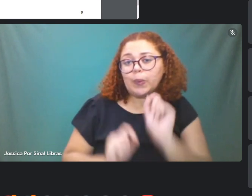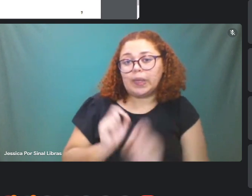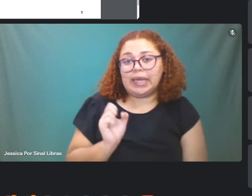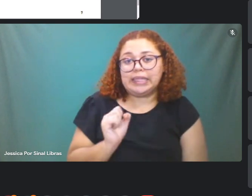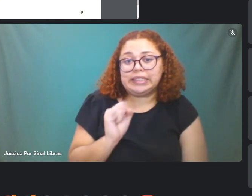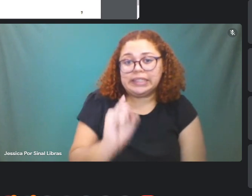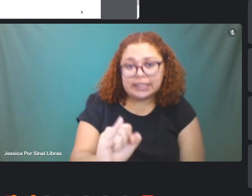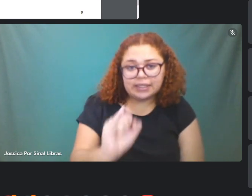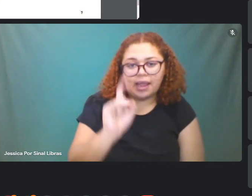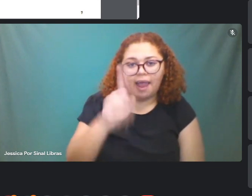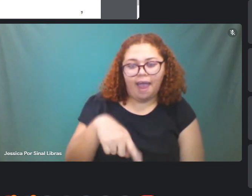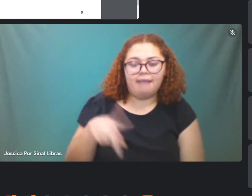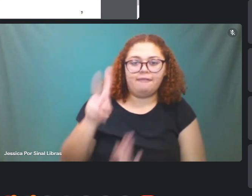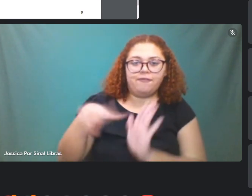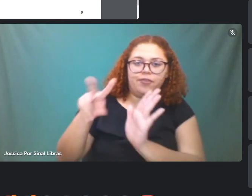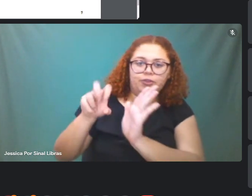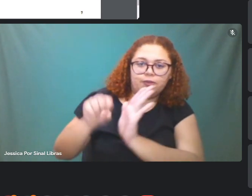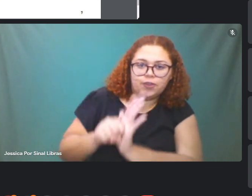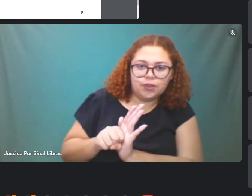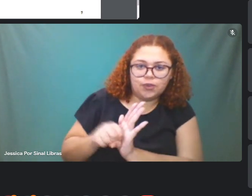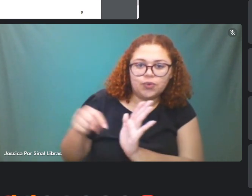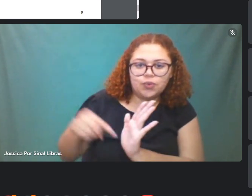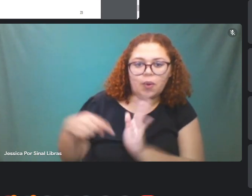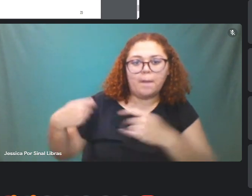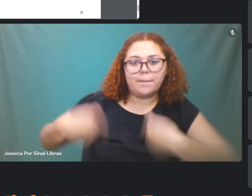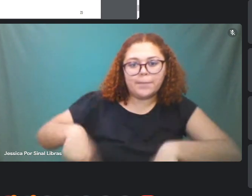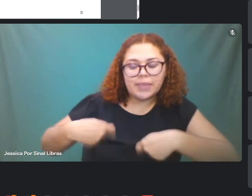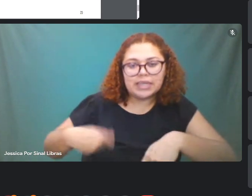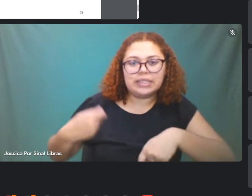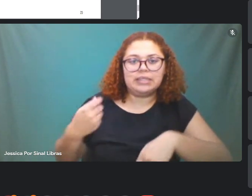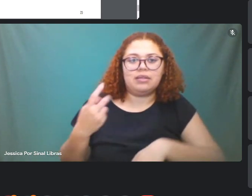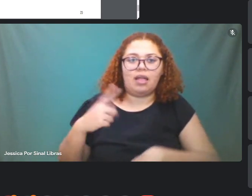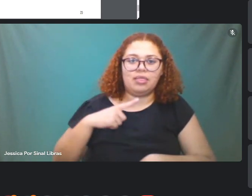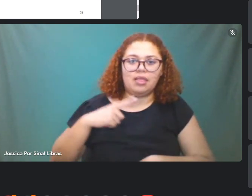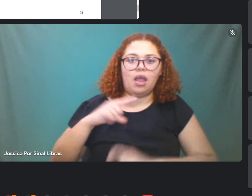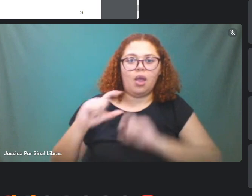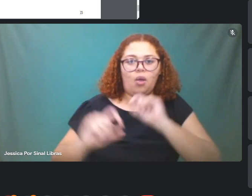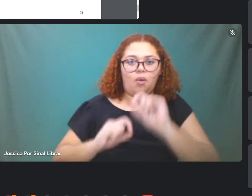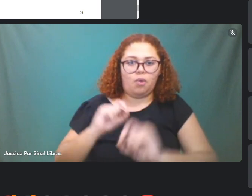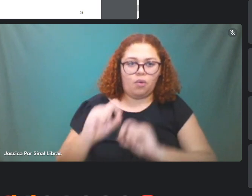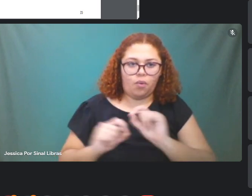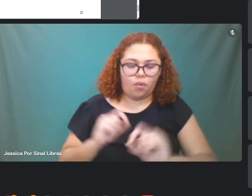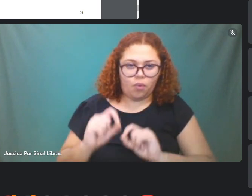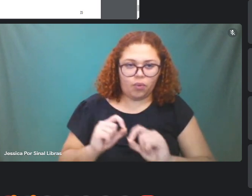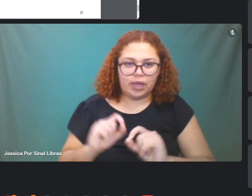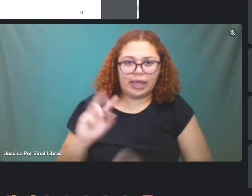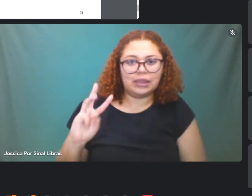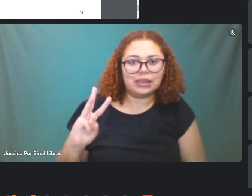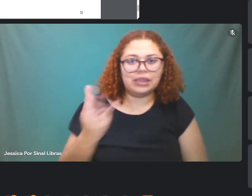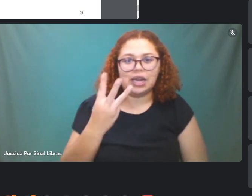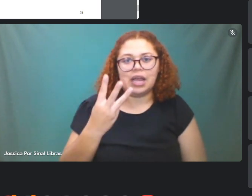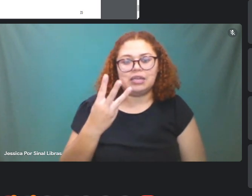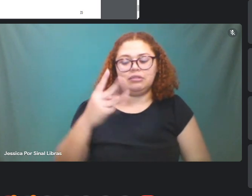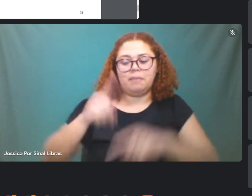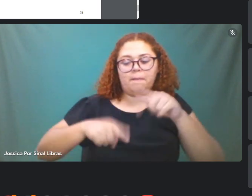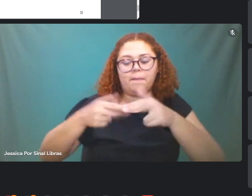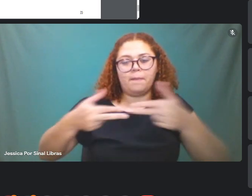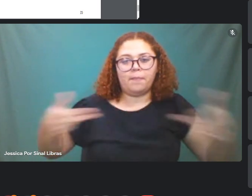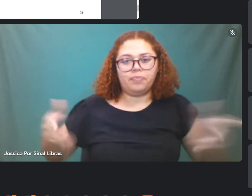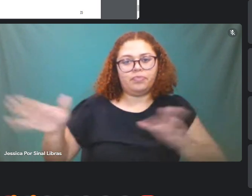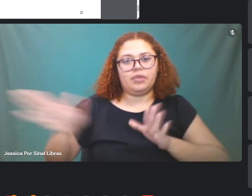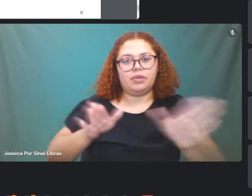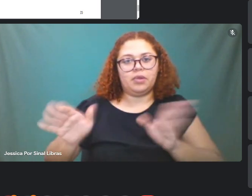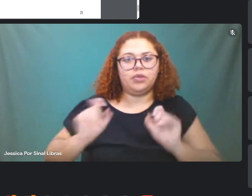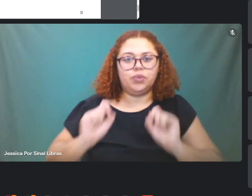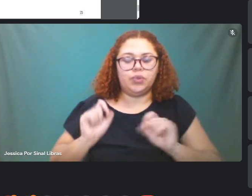em formatos de filme, ele deve ter os três recursos de comunicação que a gente espera que um filme tenha, que